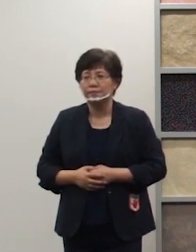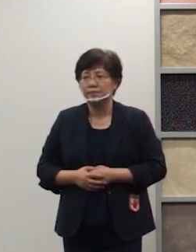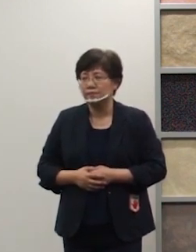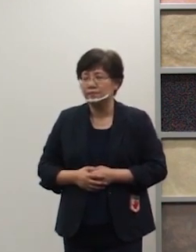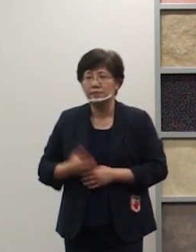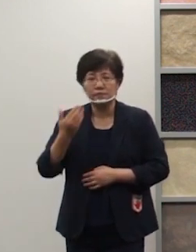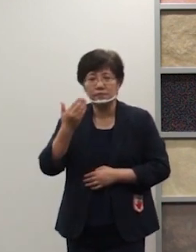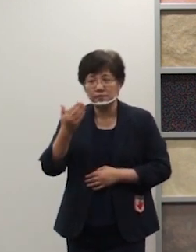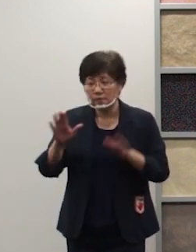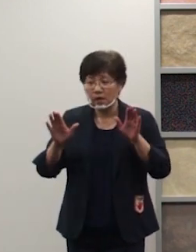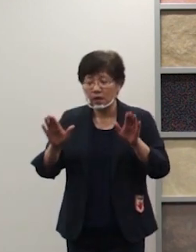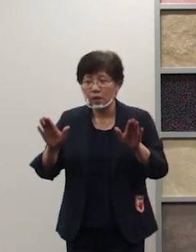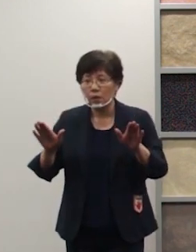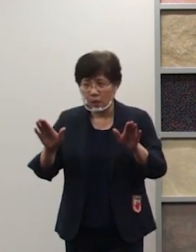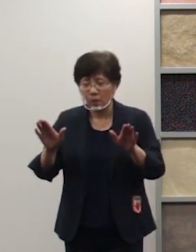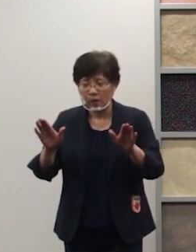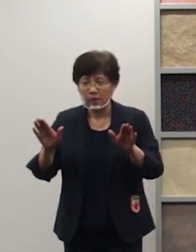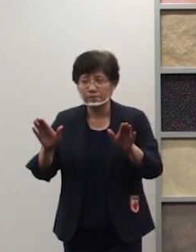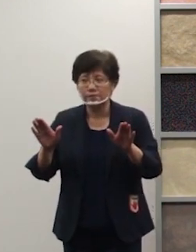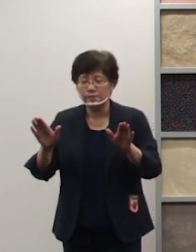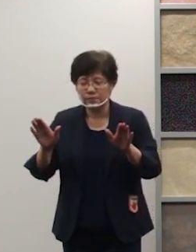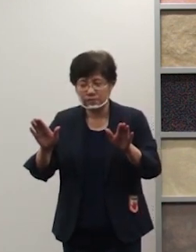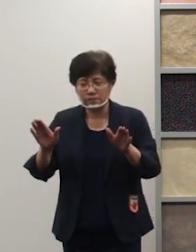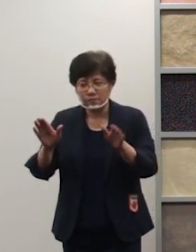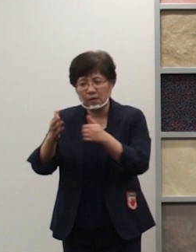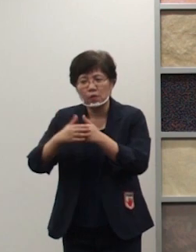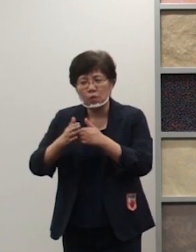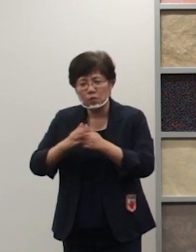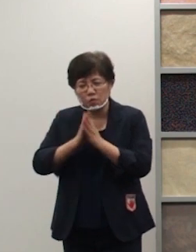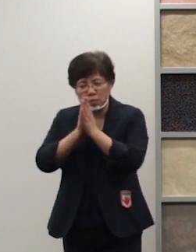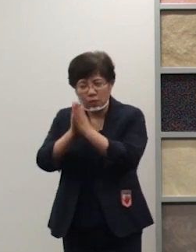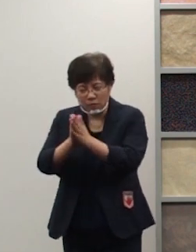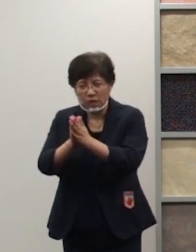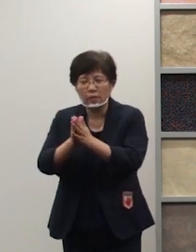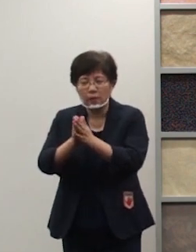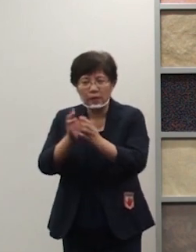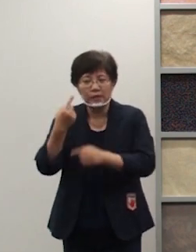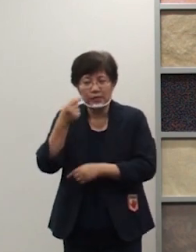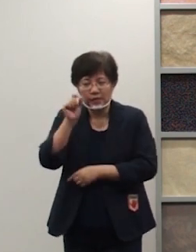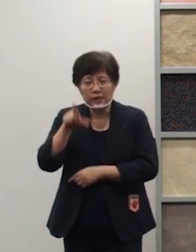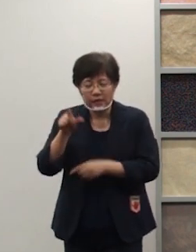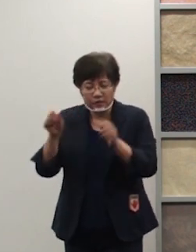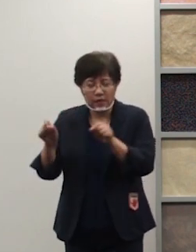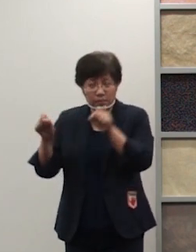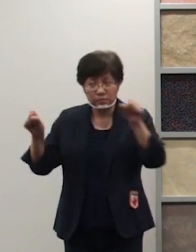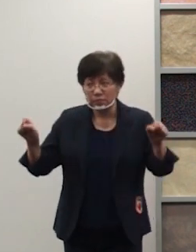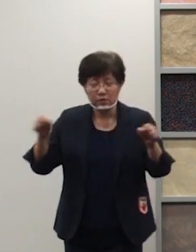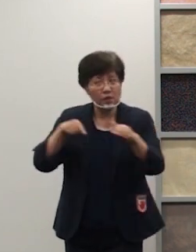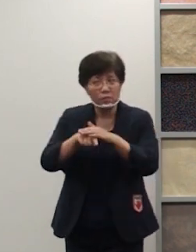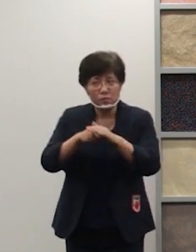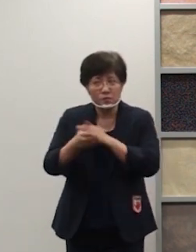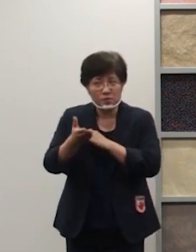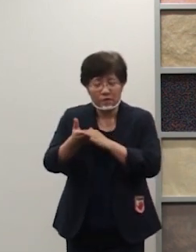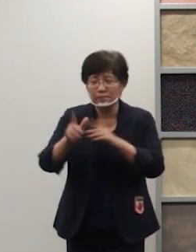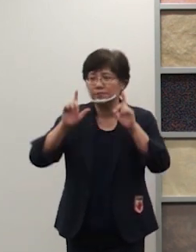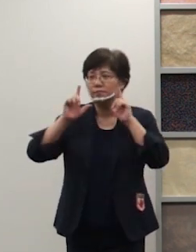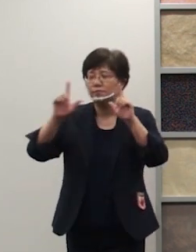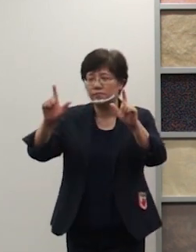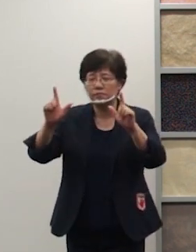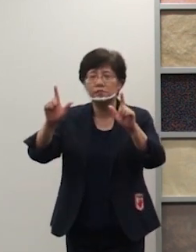今回延長した期間なんですけど、1ヶ月にした理由について。 はい、ここは政府の通知